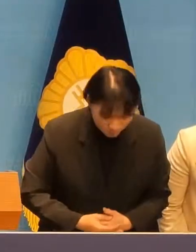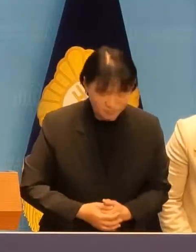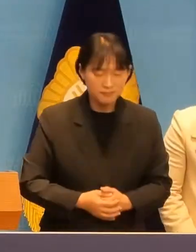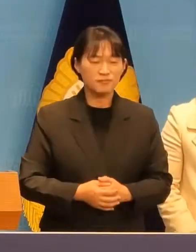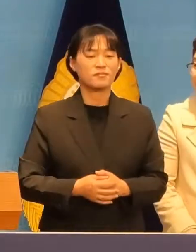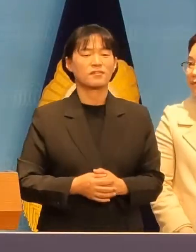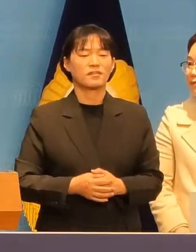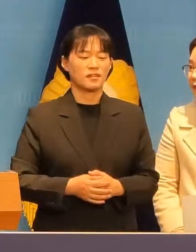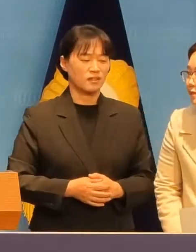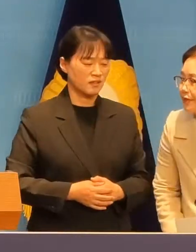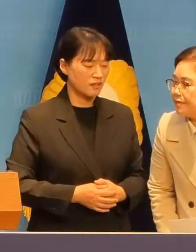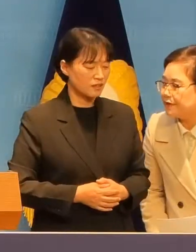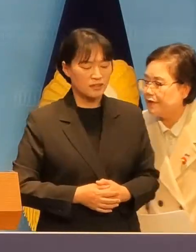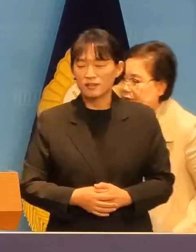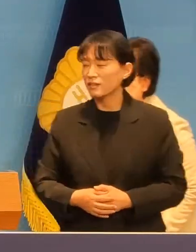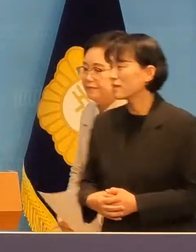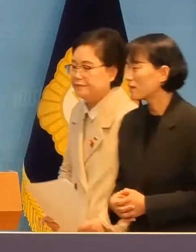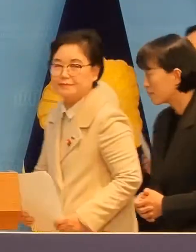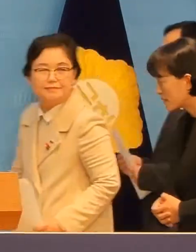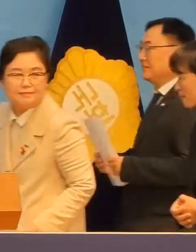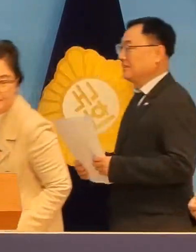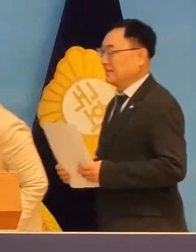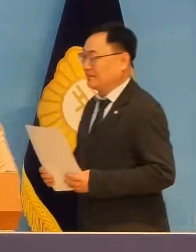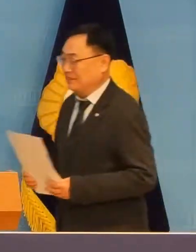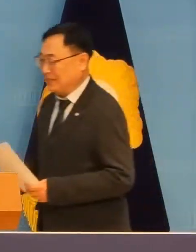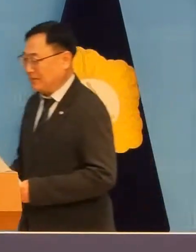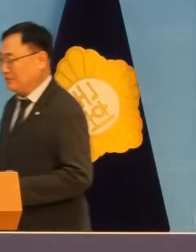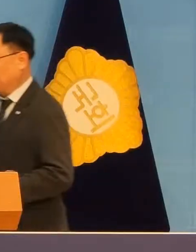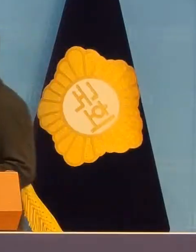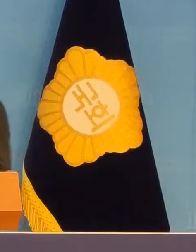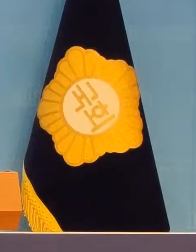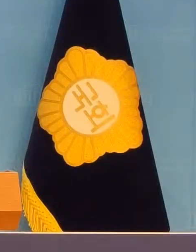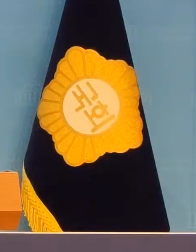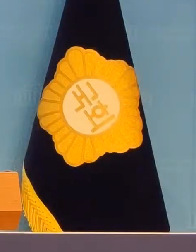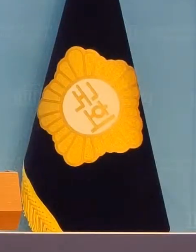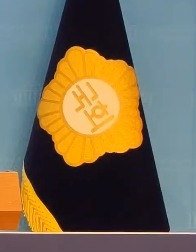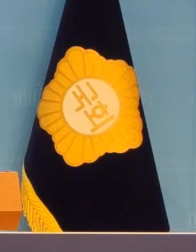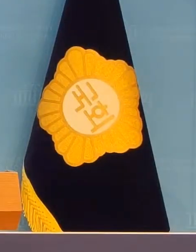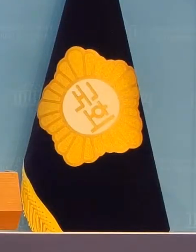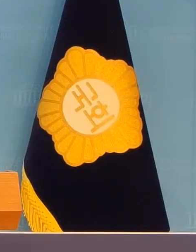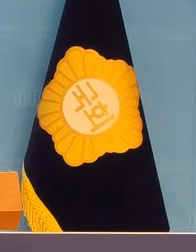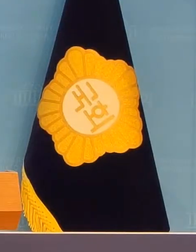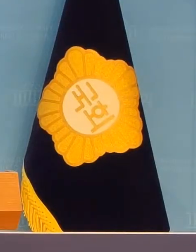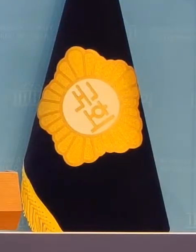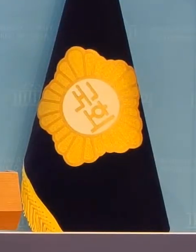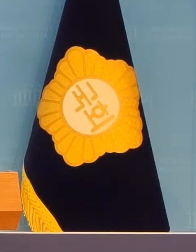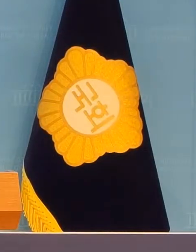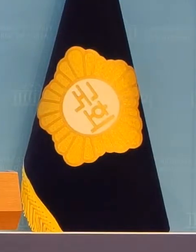안녕하세요. 고생하셨습니다.